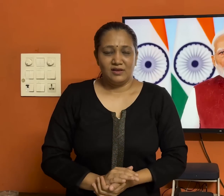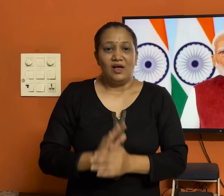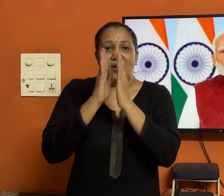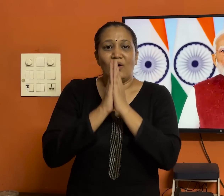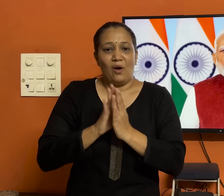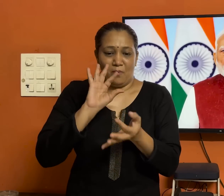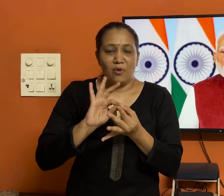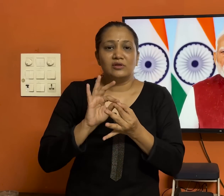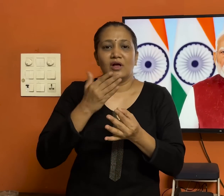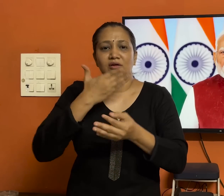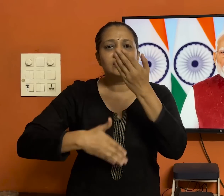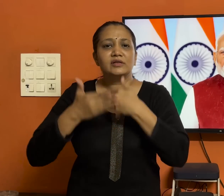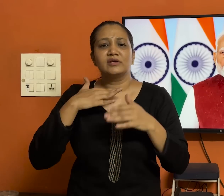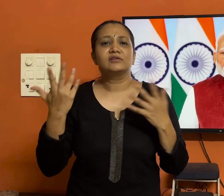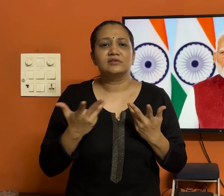भगवान बुद्ध ने हमें